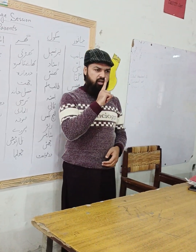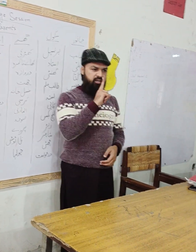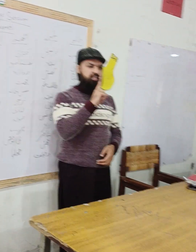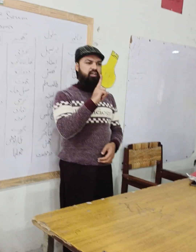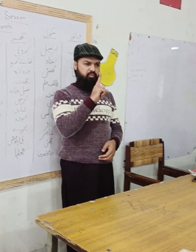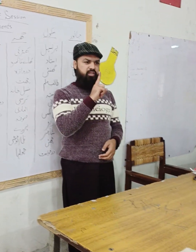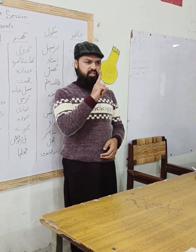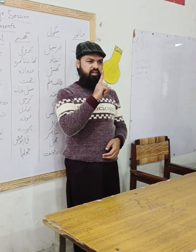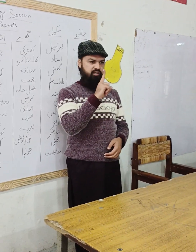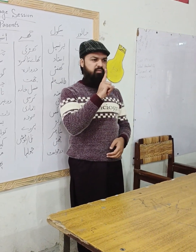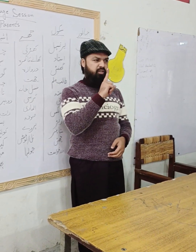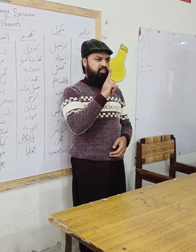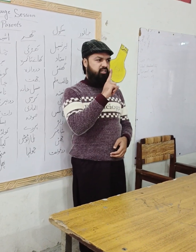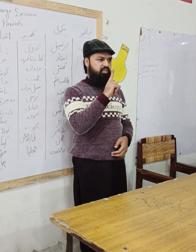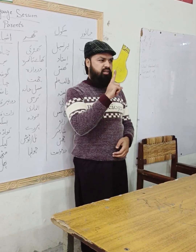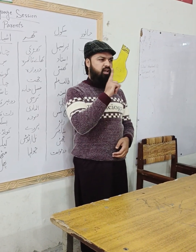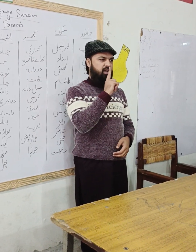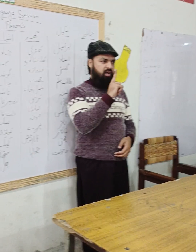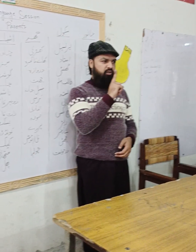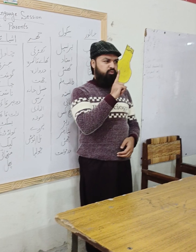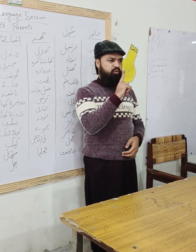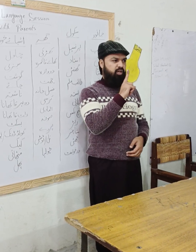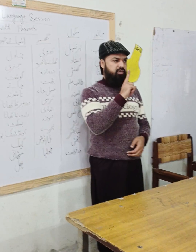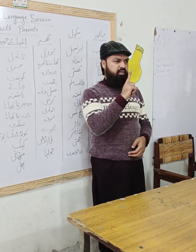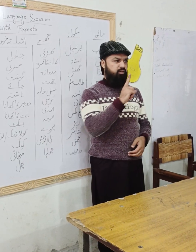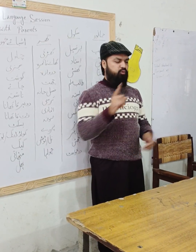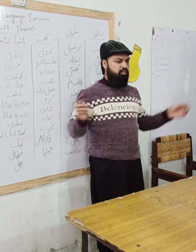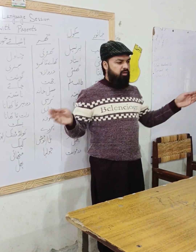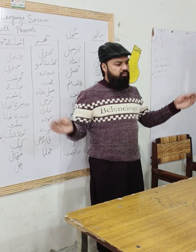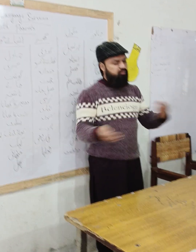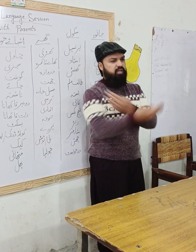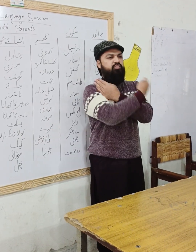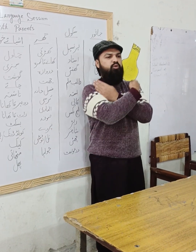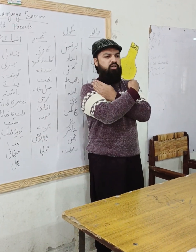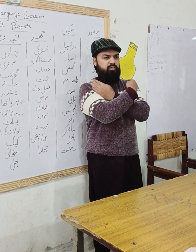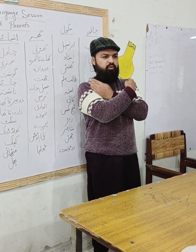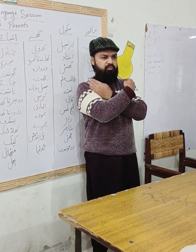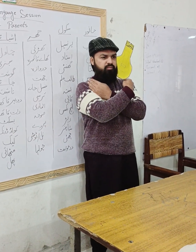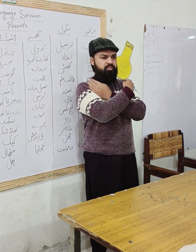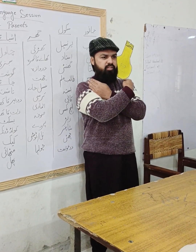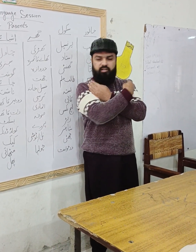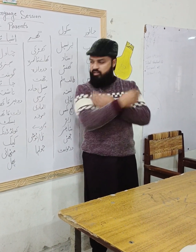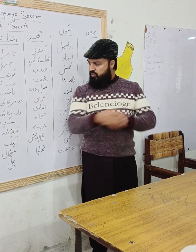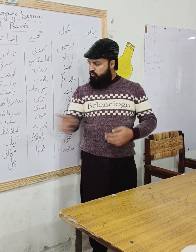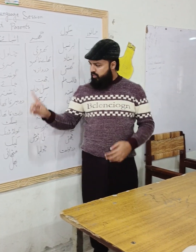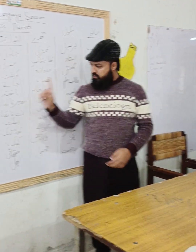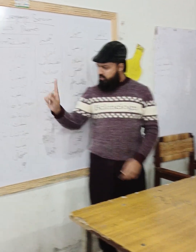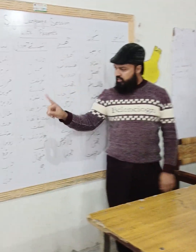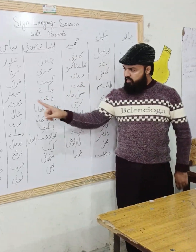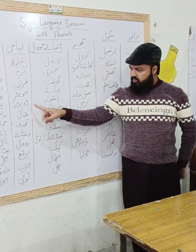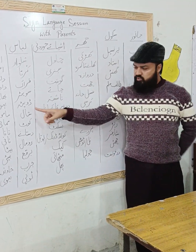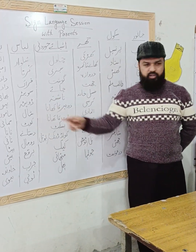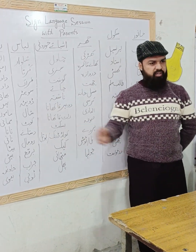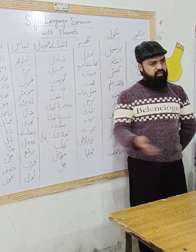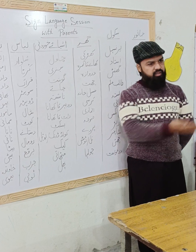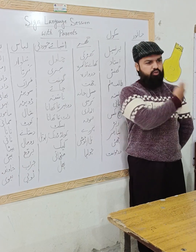ये गर्म का इशारा है, टेम्परेचर का इशारा है, उसको करके उसके बाद ऐसे ओढ़ ली वो। ठीक है, दुपट्टे में एक हाथ से ओढ़ेंगे